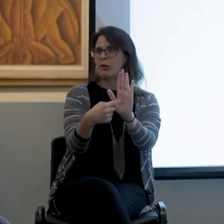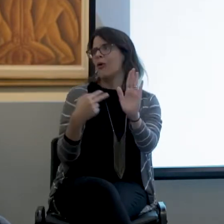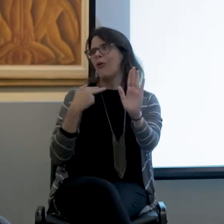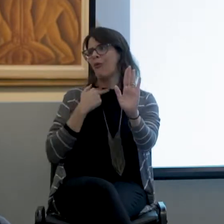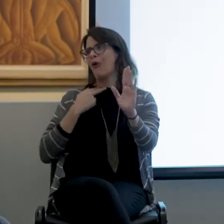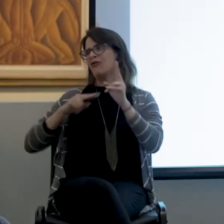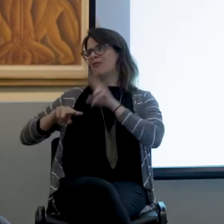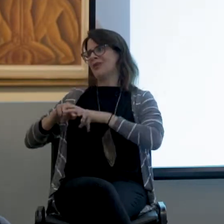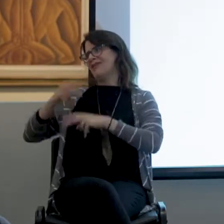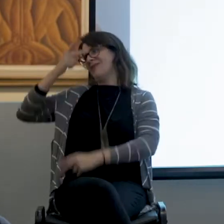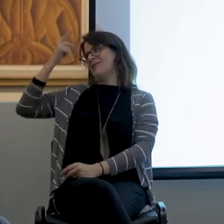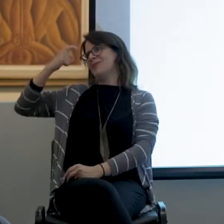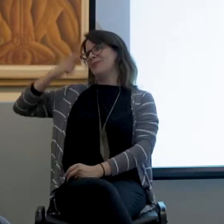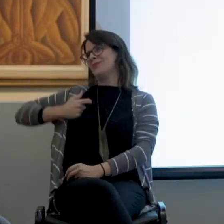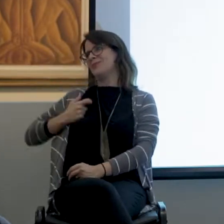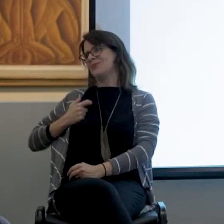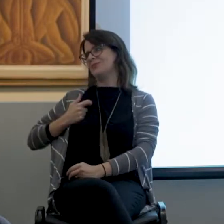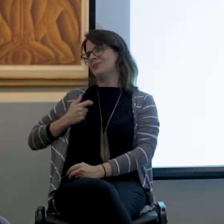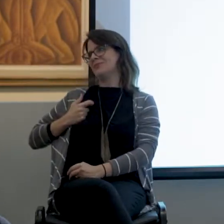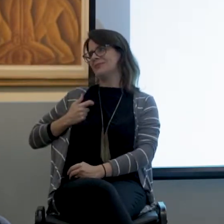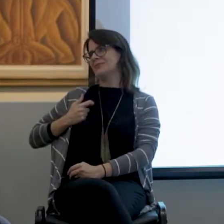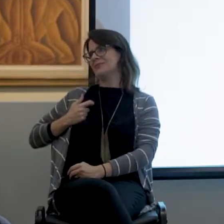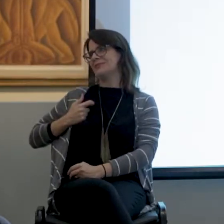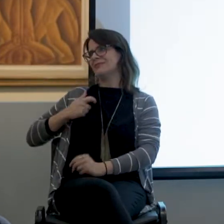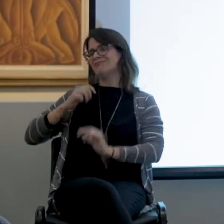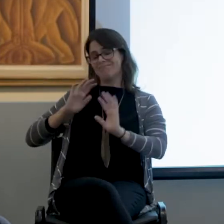é o processo moderno.